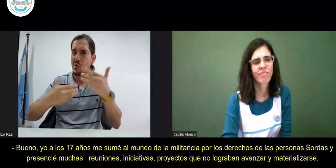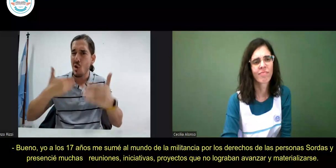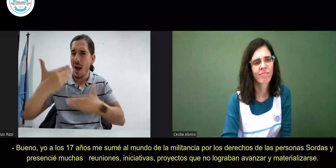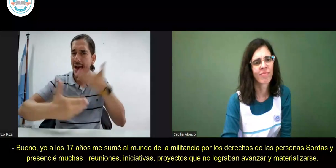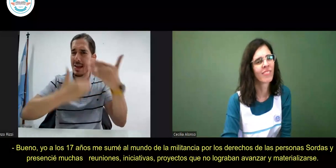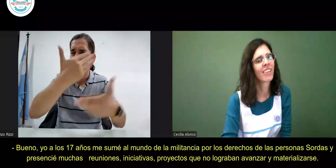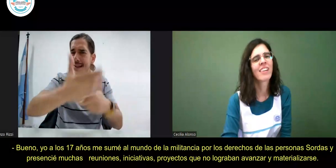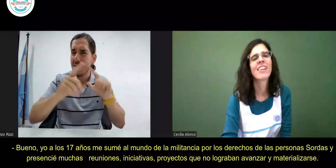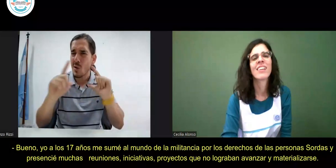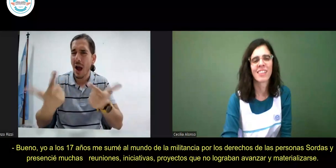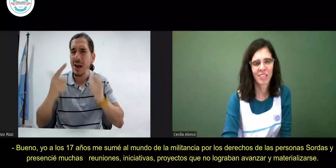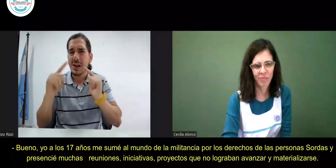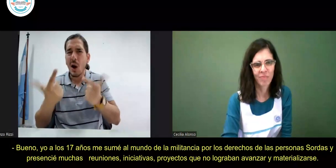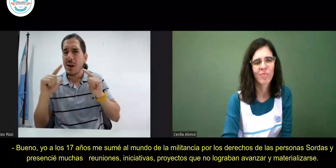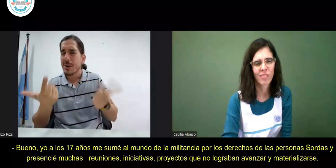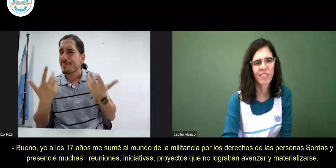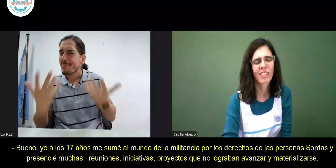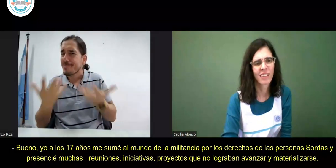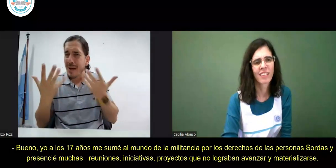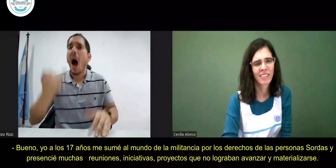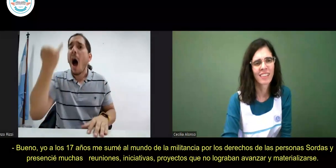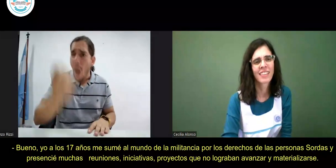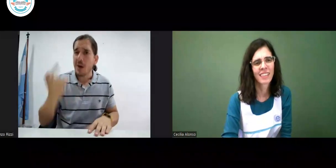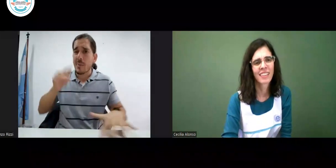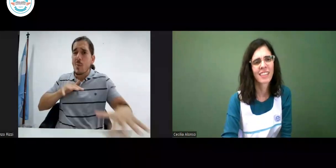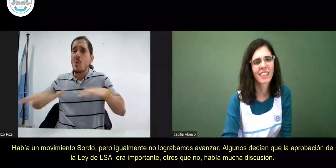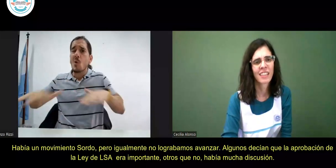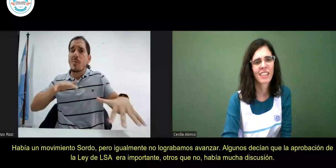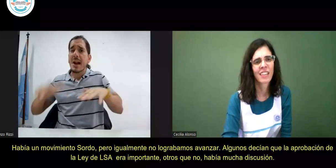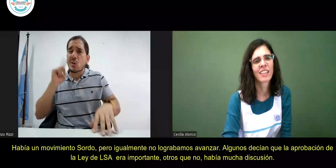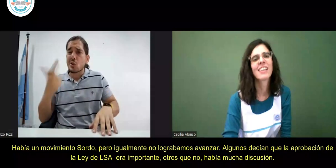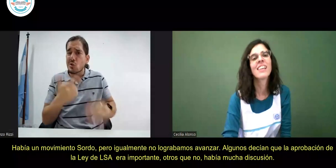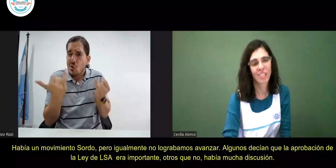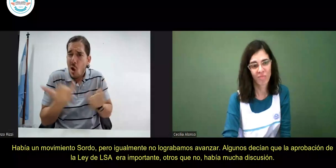Había un movimiento sordo, pero igualmente no lográbamos avanzar.